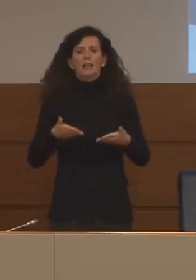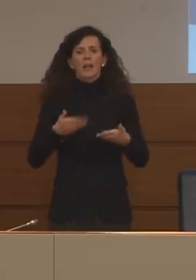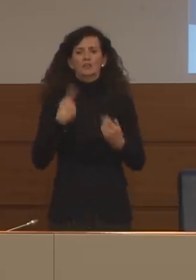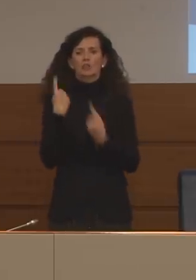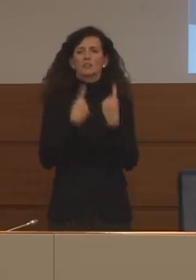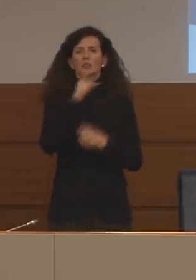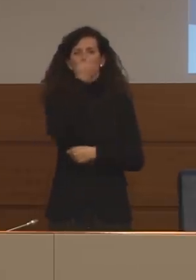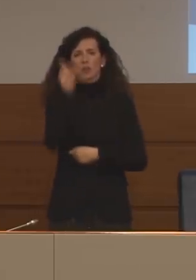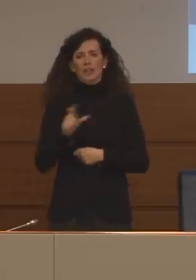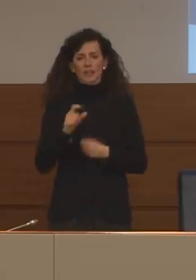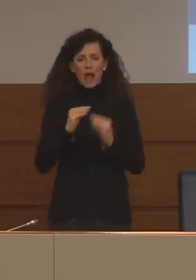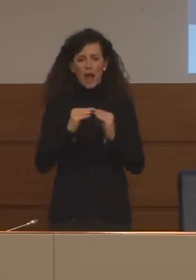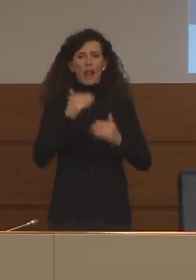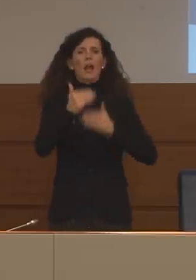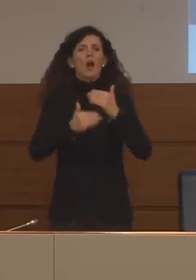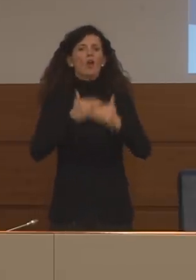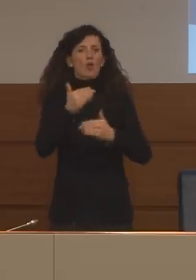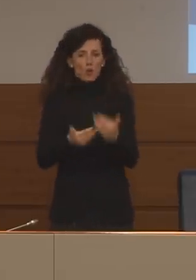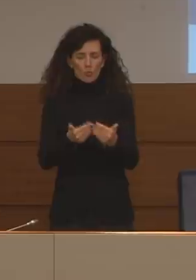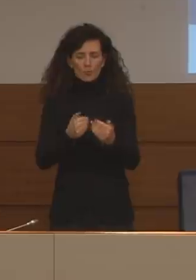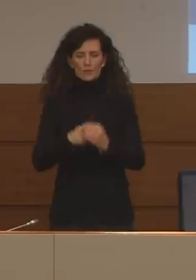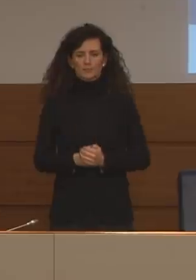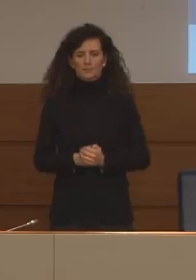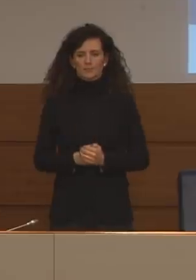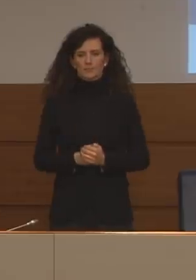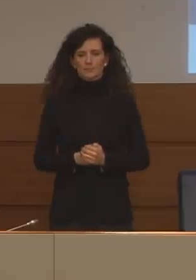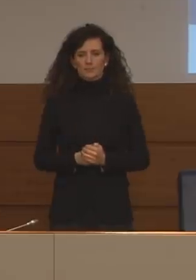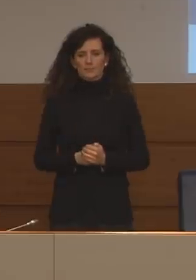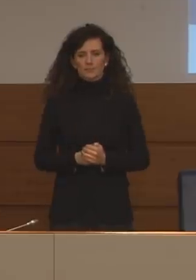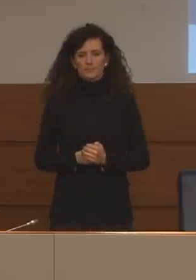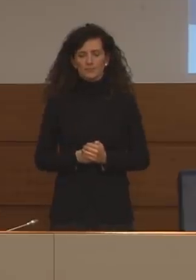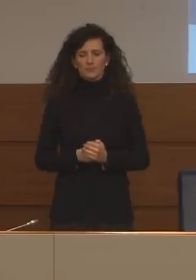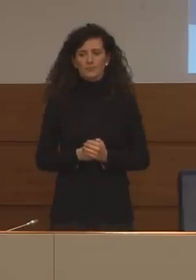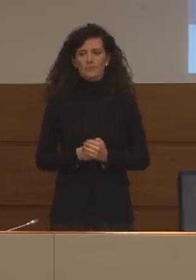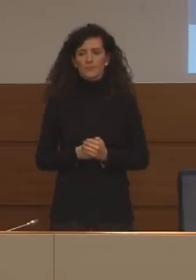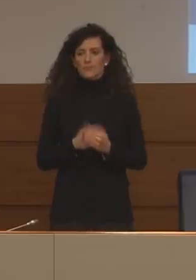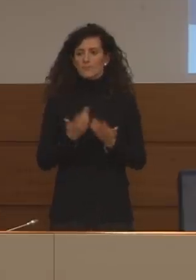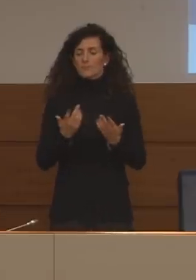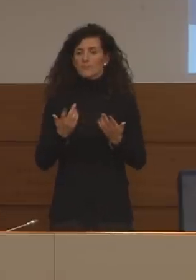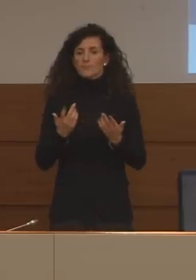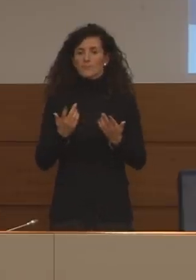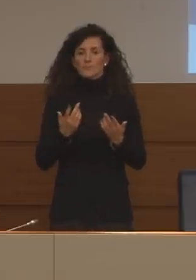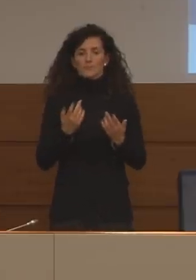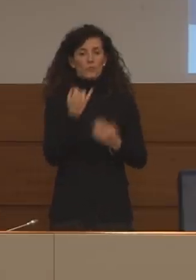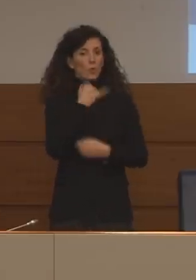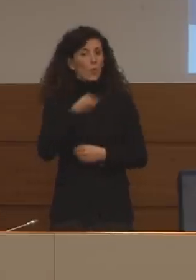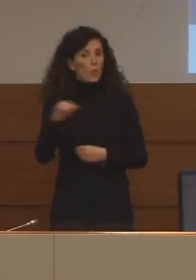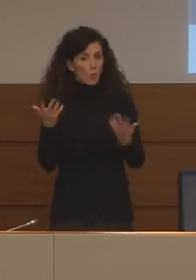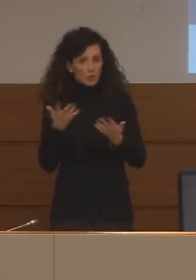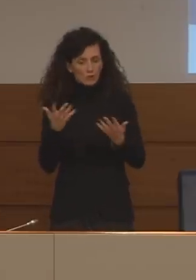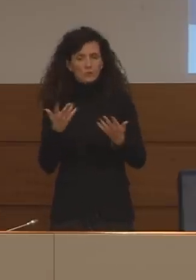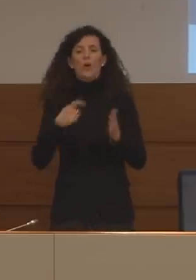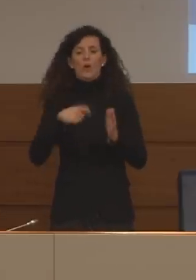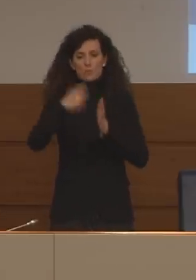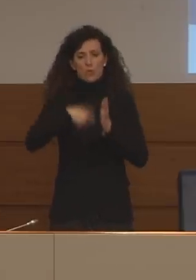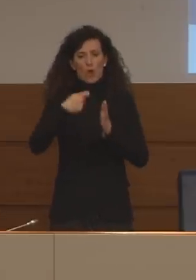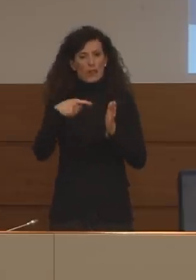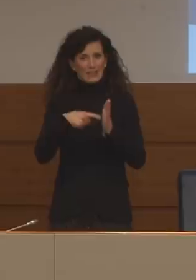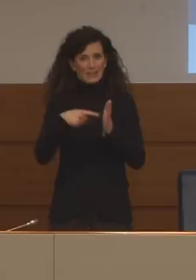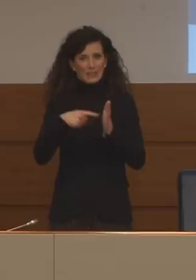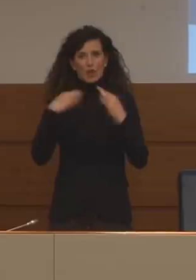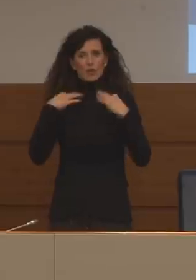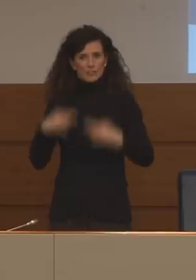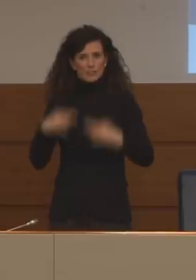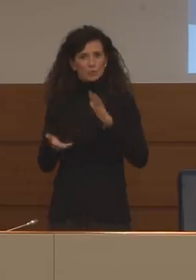del nostro paese infine quindi abbiamo detto che questo bollettino verrà sempre emanato